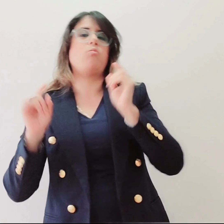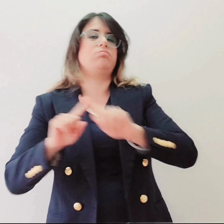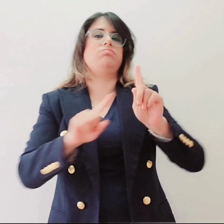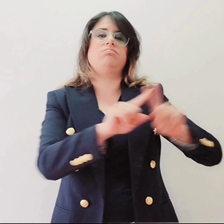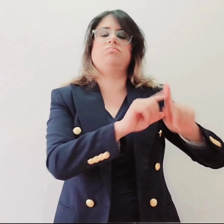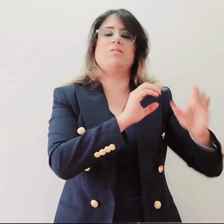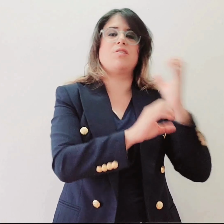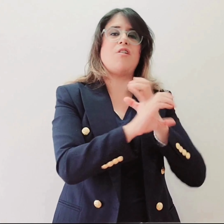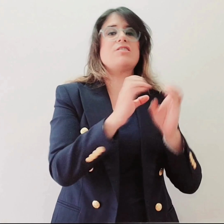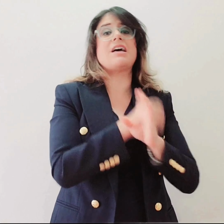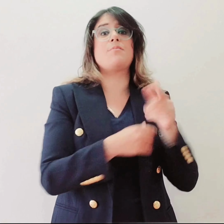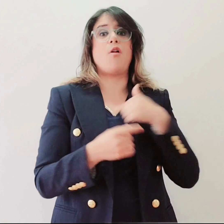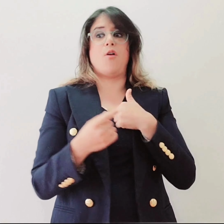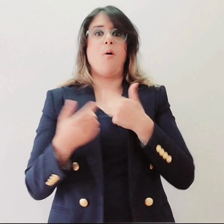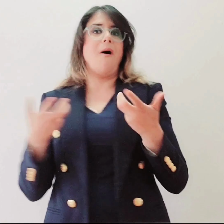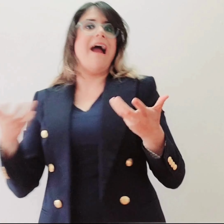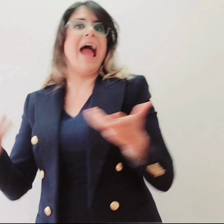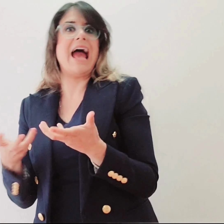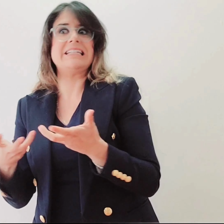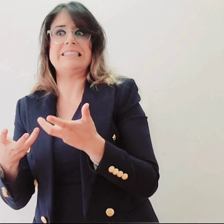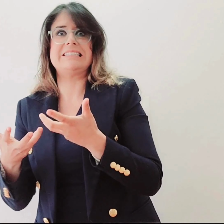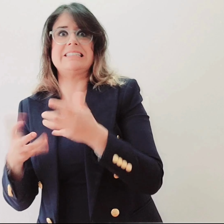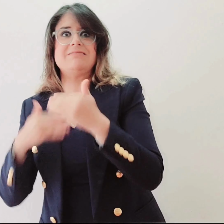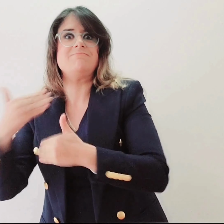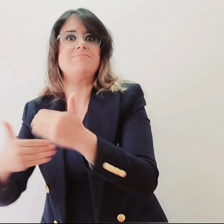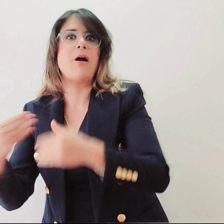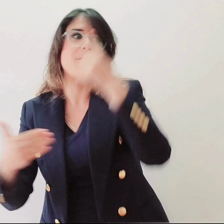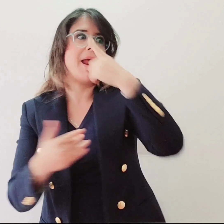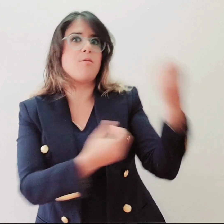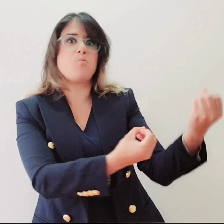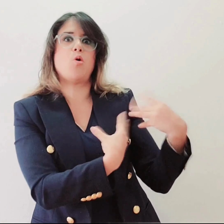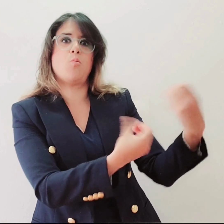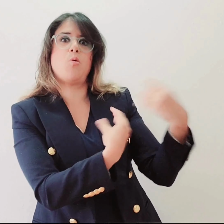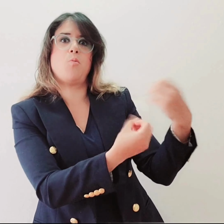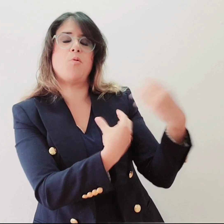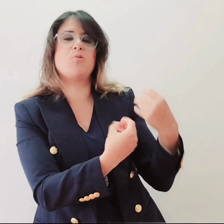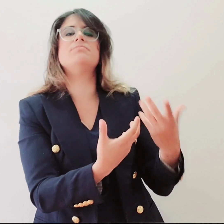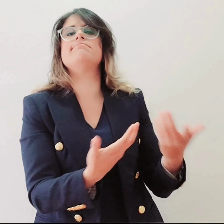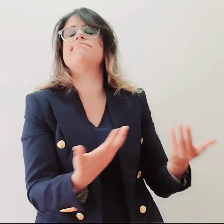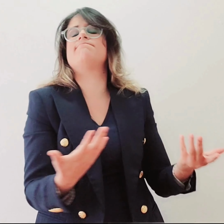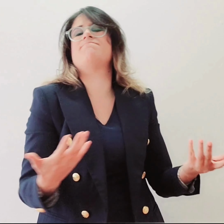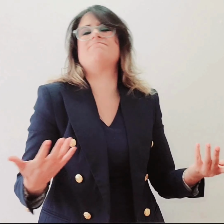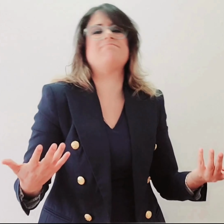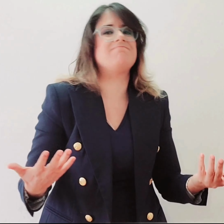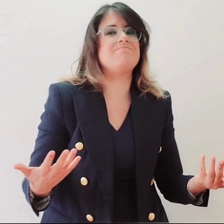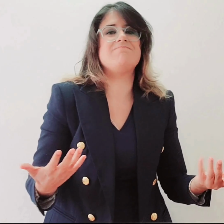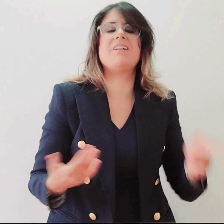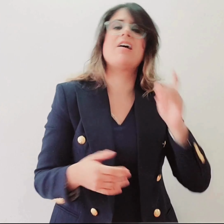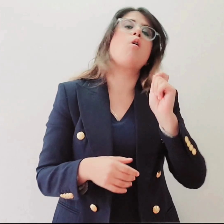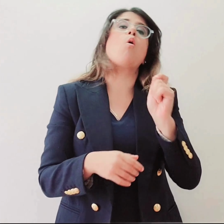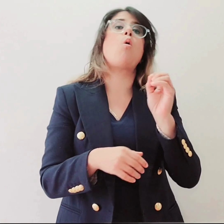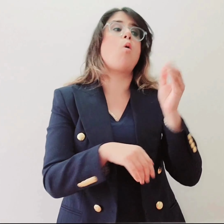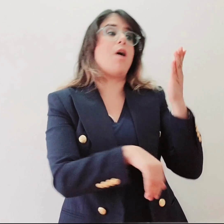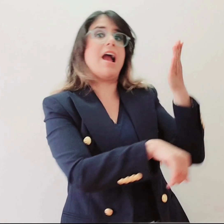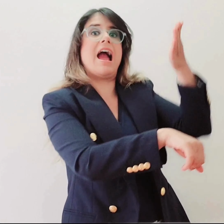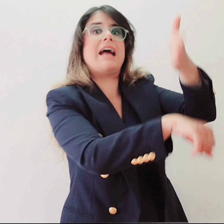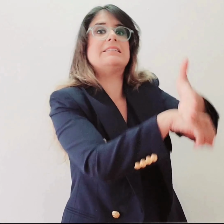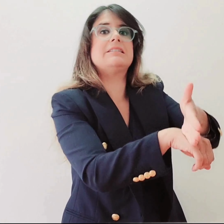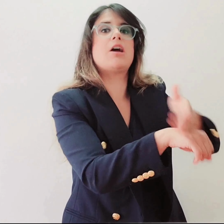les demos porque va a estar muy padre hacer esto para obtener esto otro. O los castigos, como esta sensación de miedo,